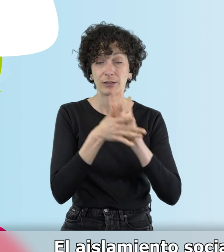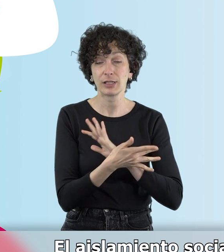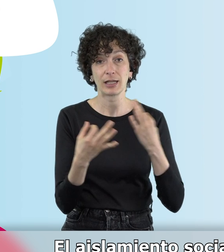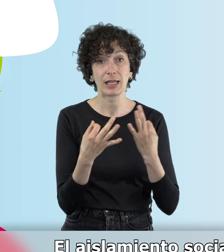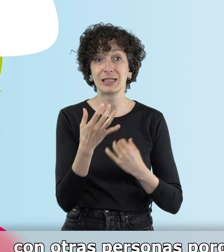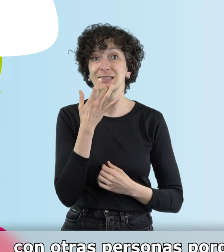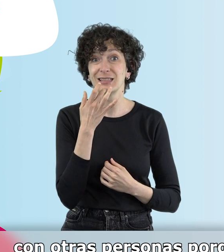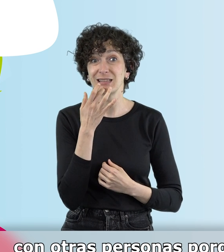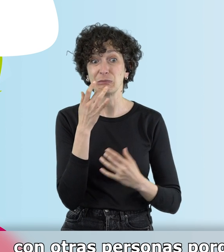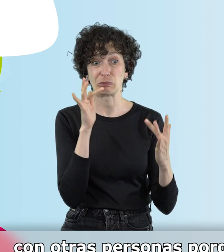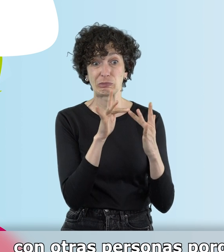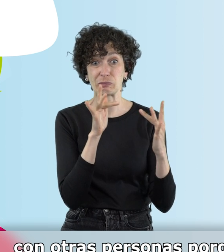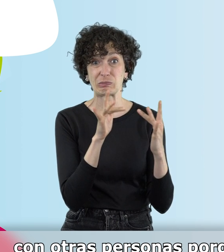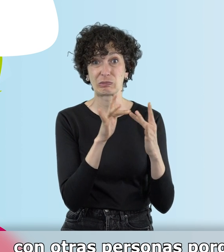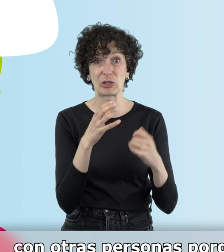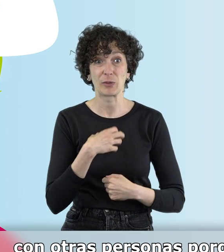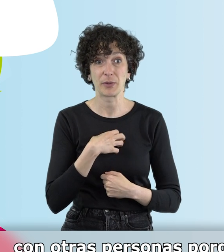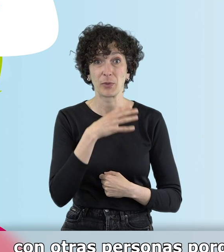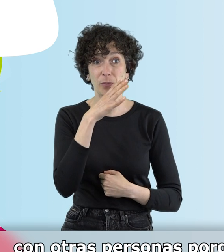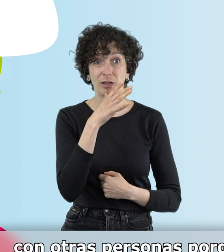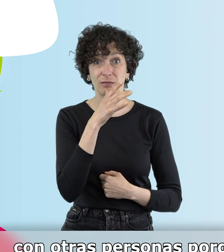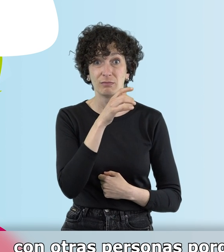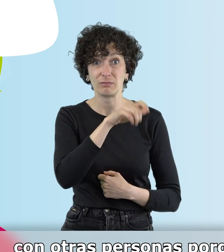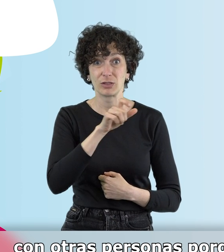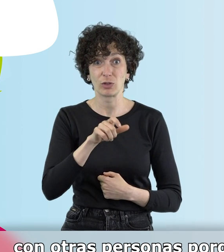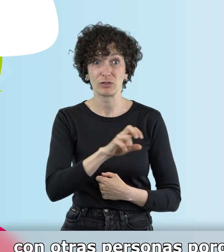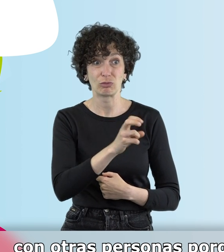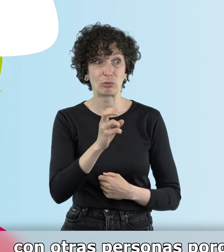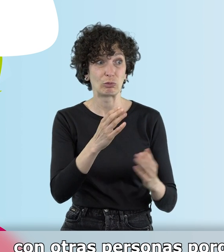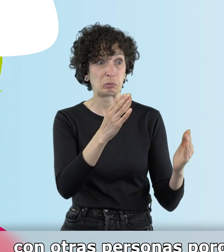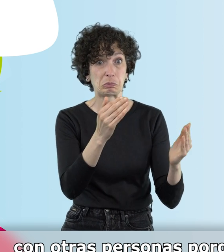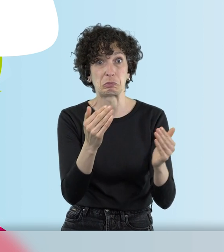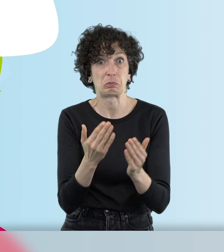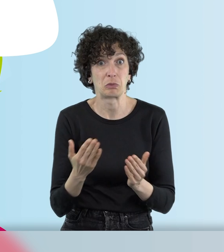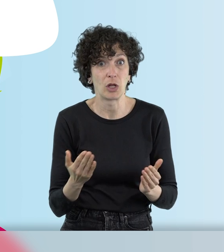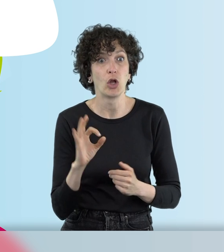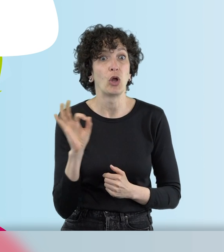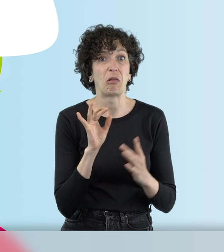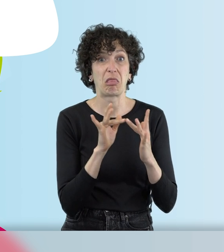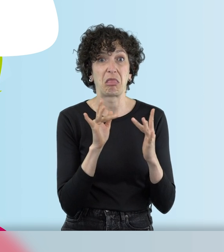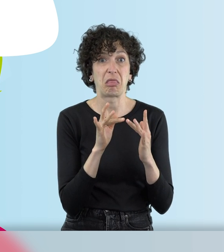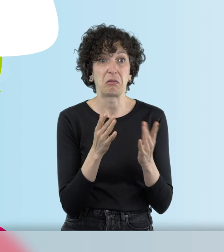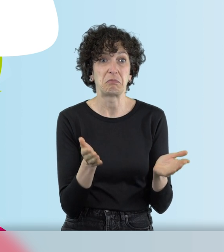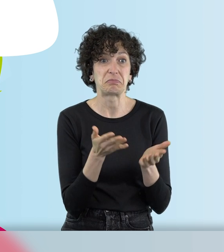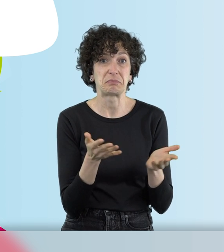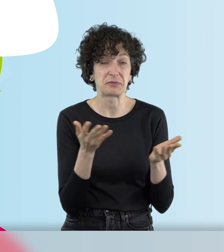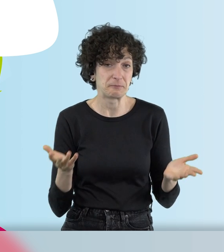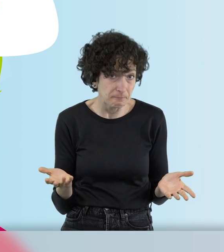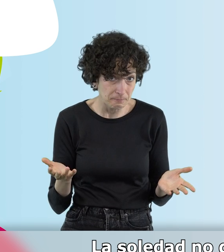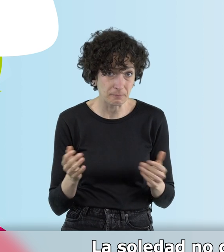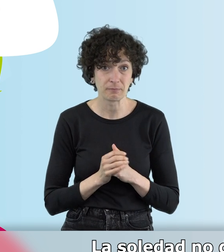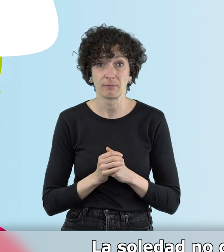no podemos tener relaciones con otras personas porque simplemente no tenemos con quién tenerlas o son unas relaciones muy